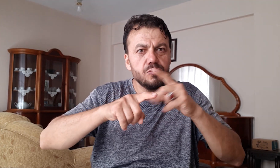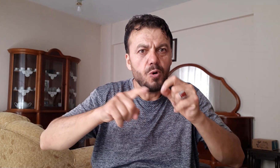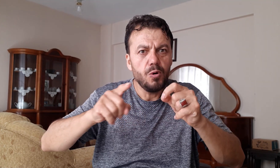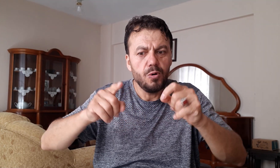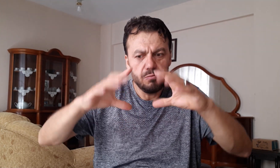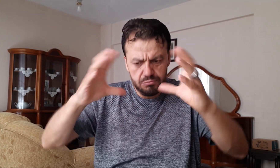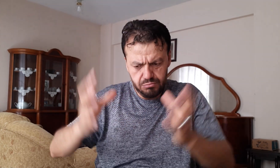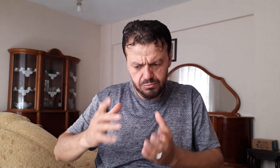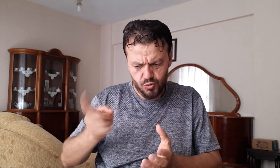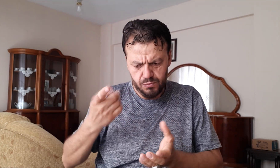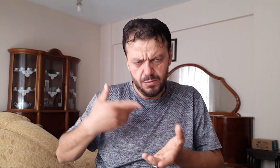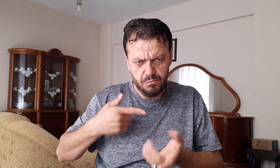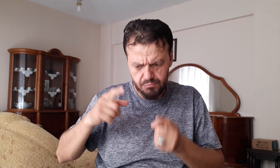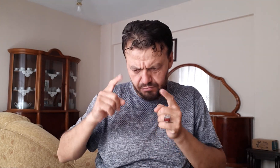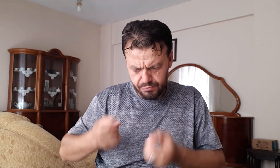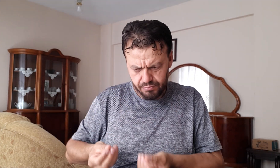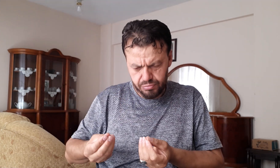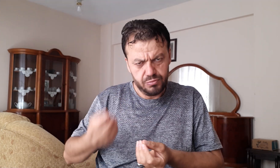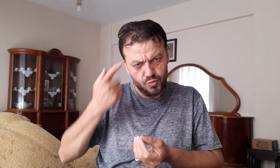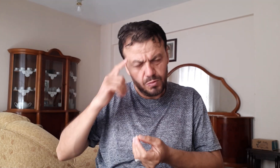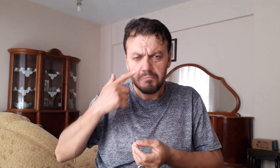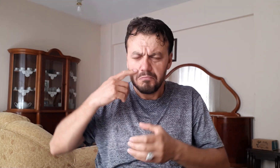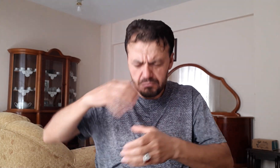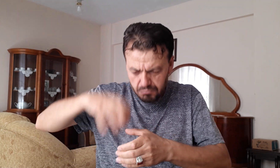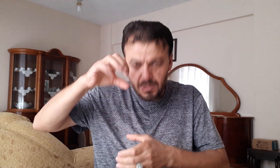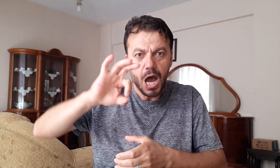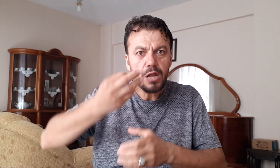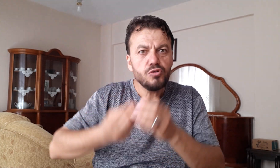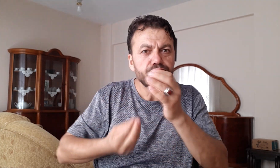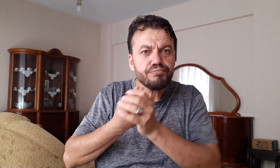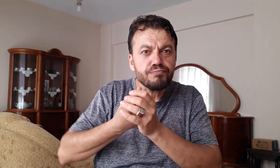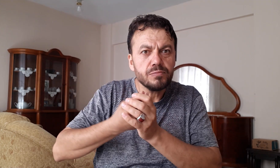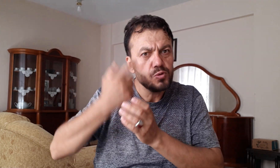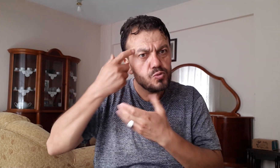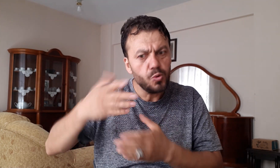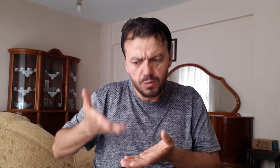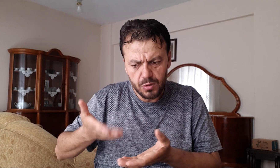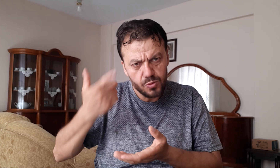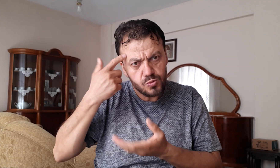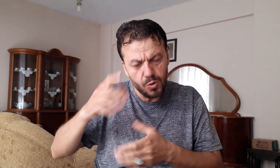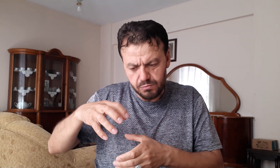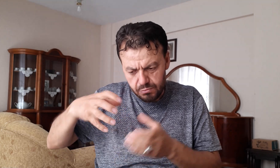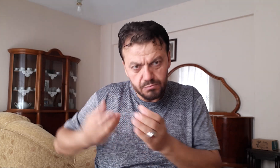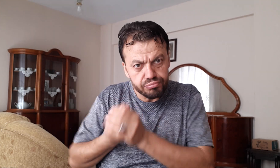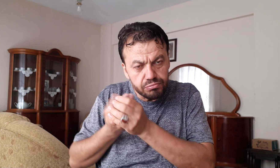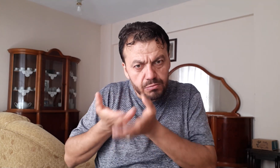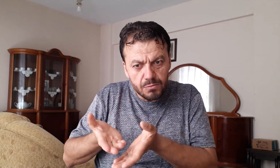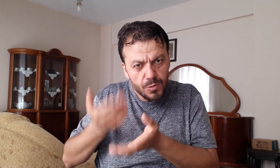Kazdığında bakmış bir vazo. Vazonun içinde de altınlar var.